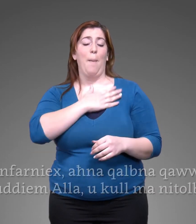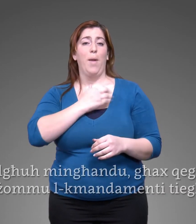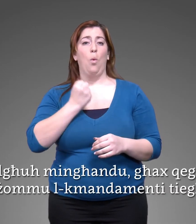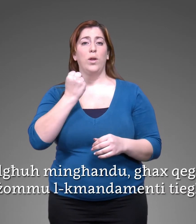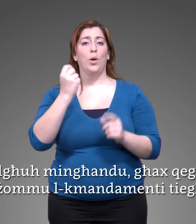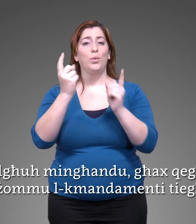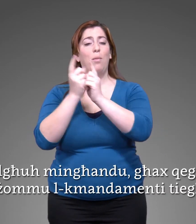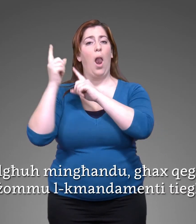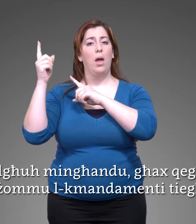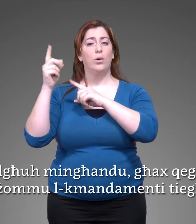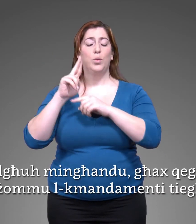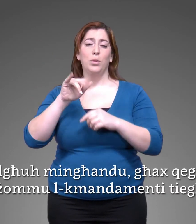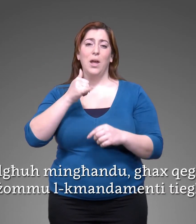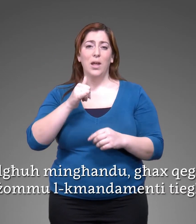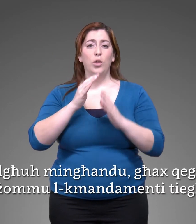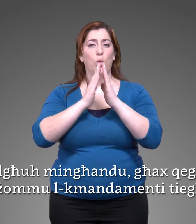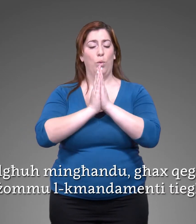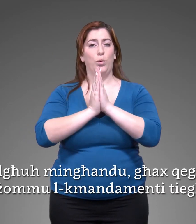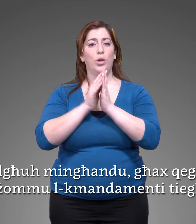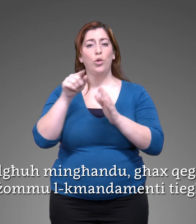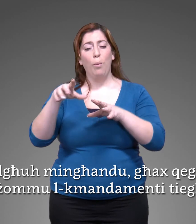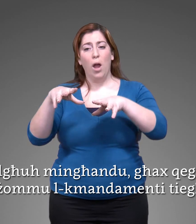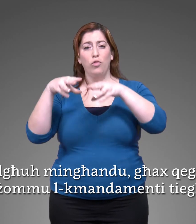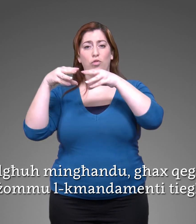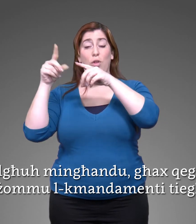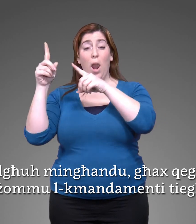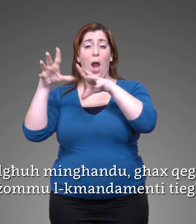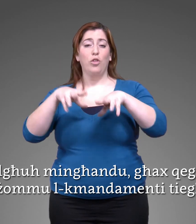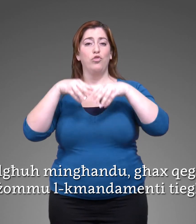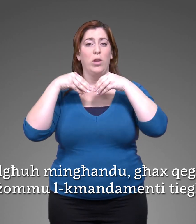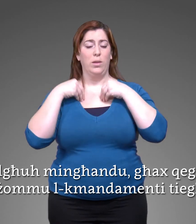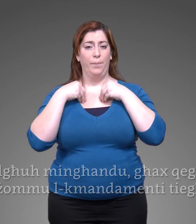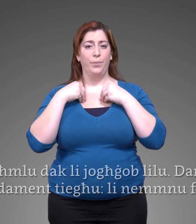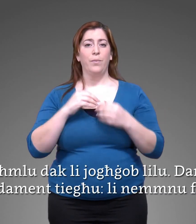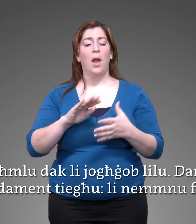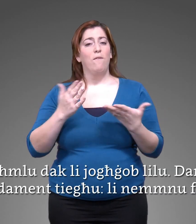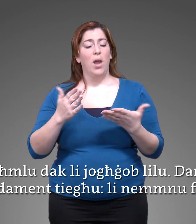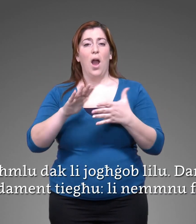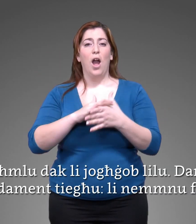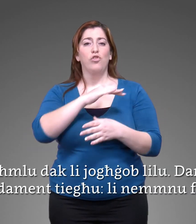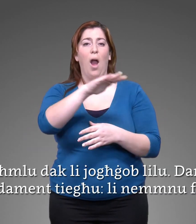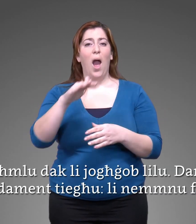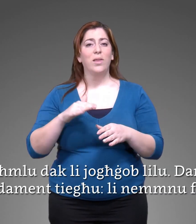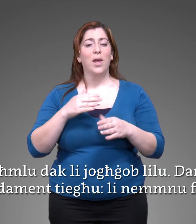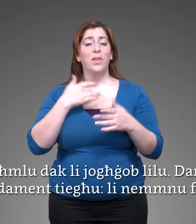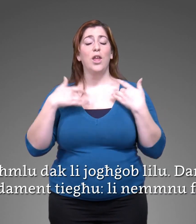Naħiloħu minandu Aċħedin n-zommu l-kmandamenti t-għaw U n-namnu daħk li joġoġo plilu